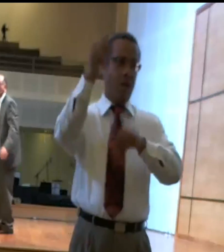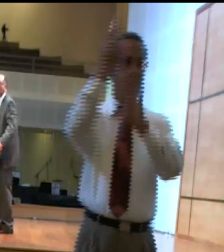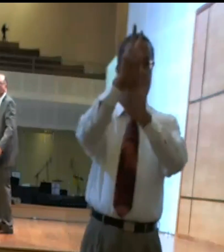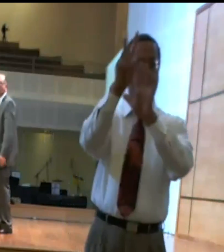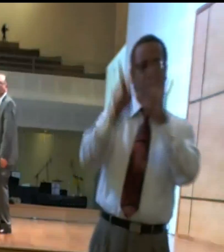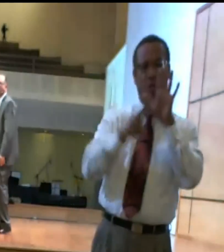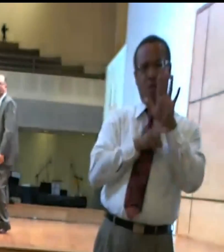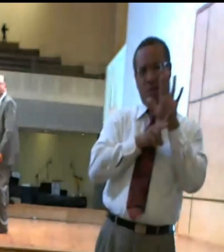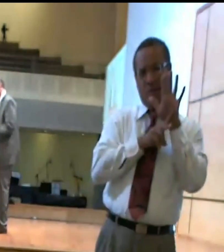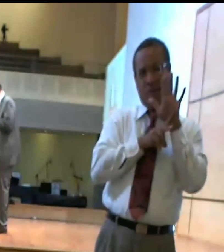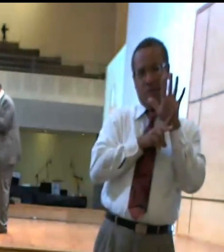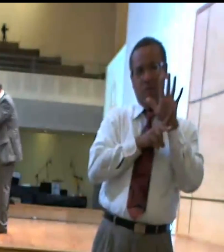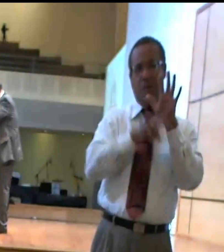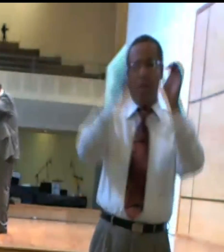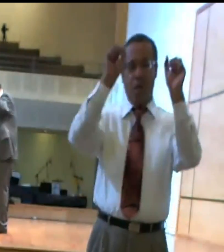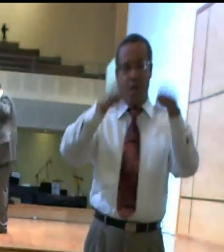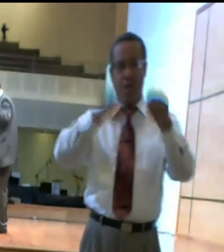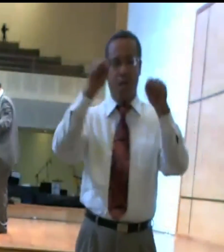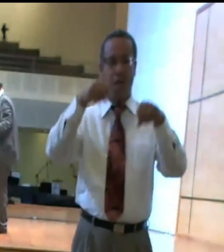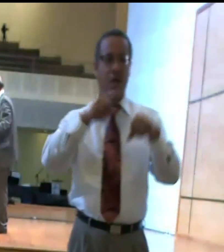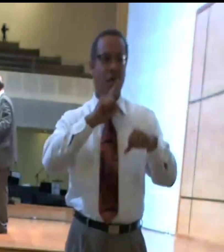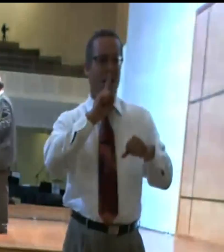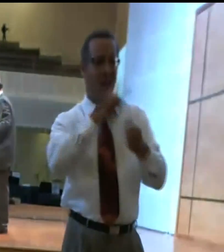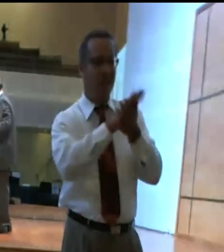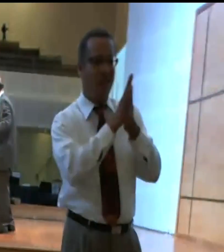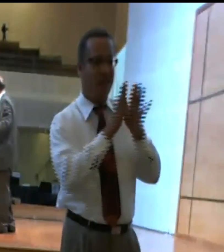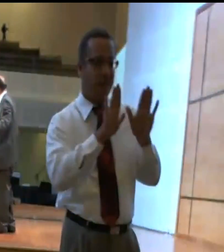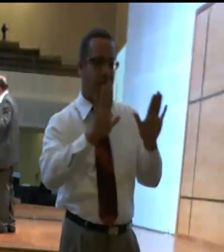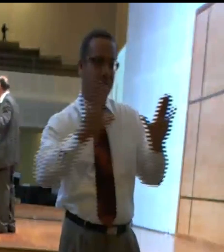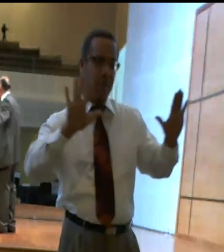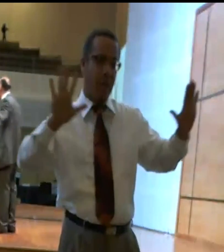voluntad. Podemos descansar en Dios.